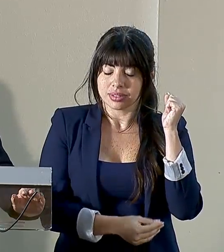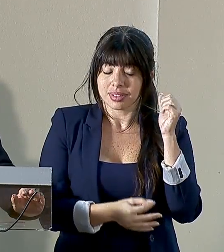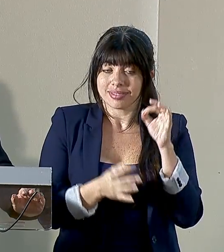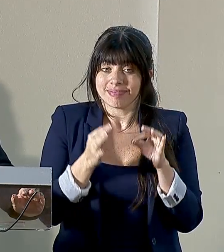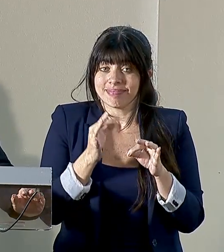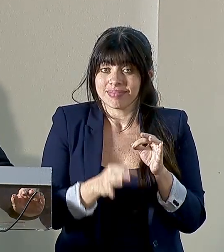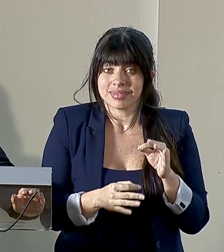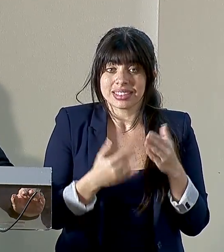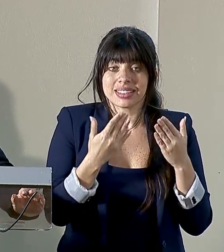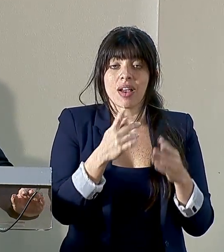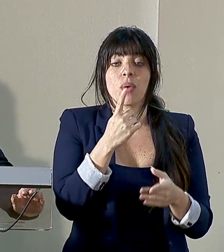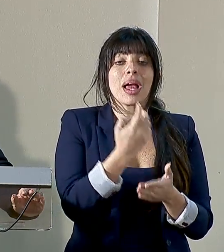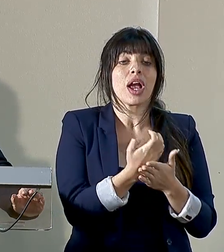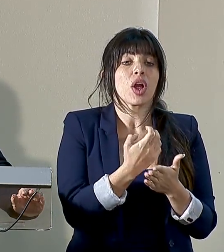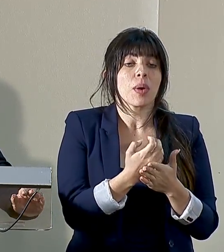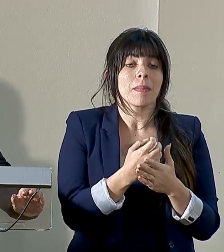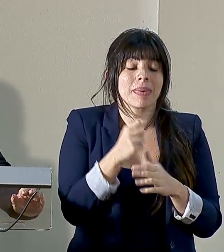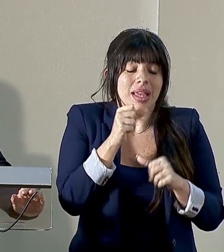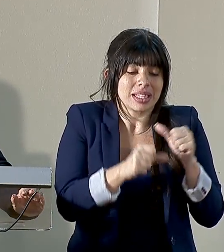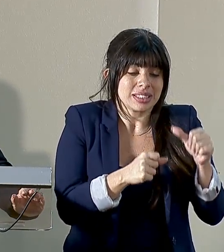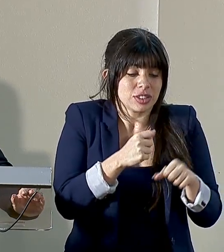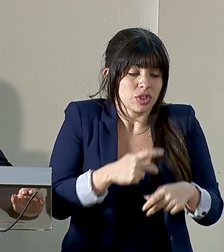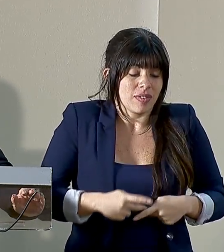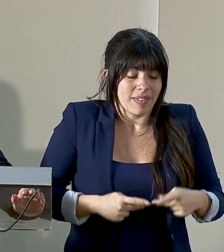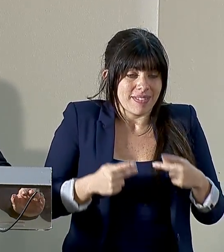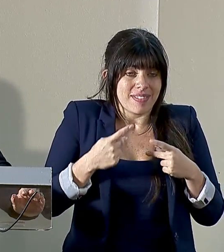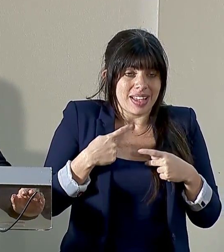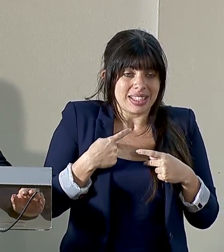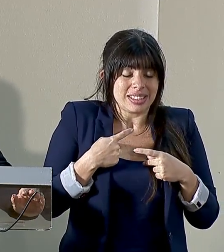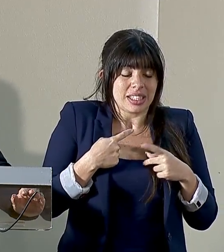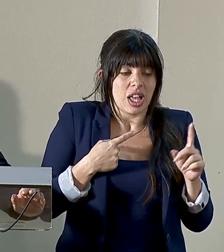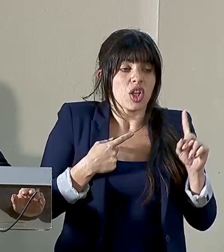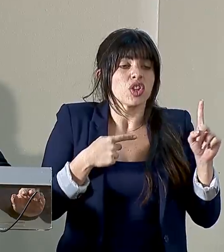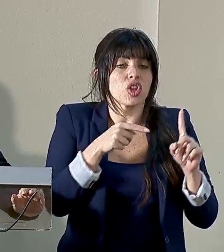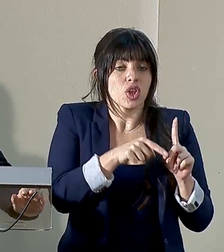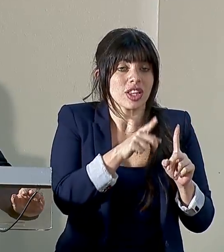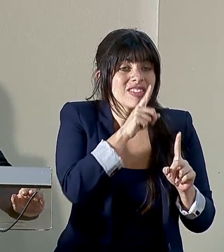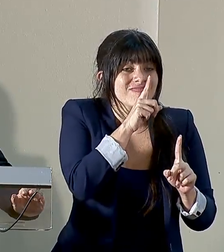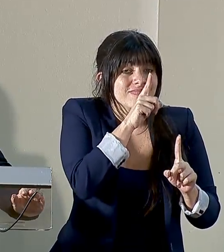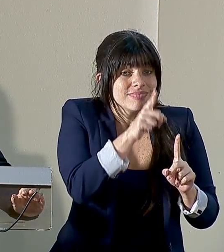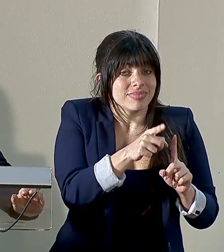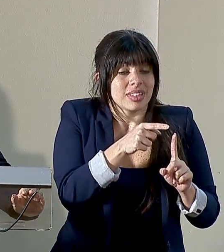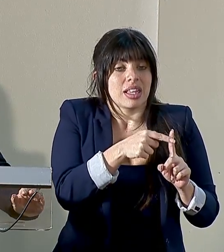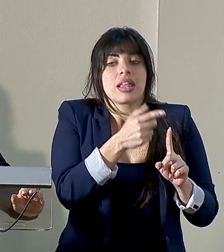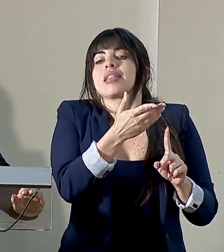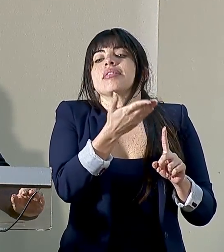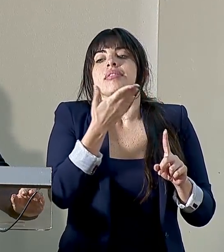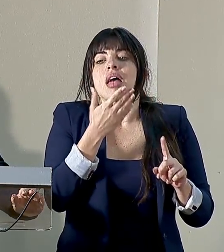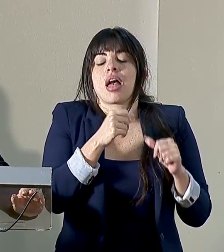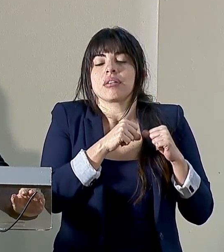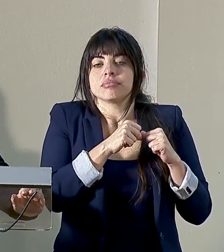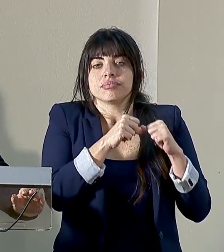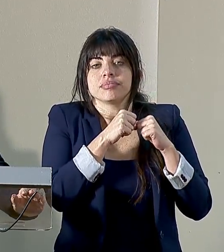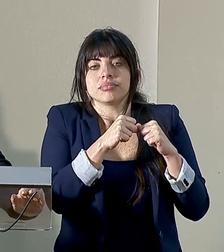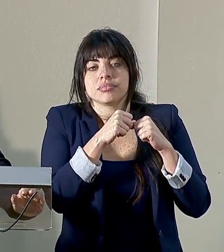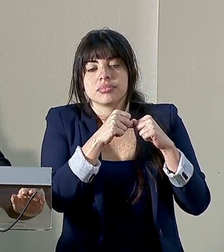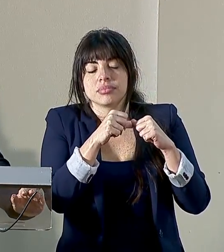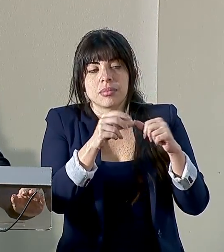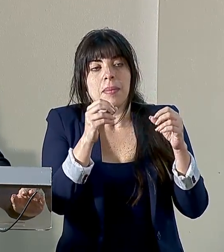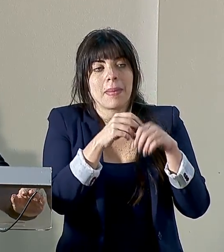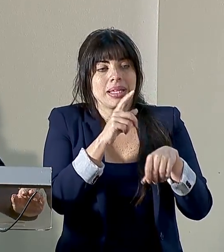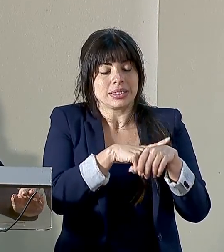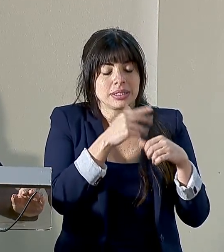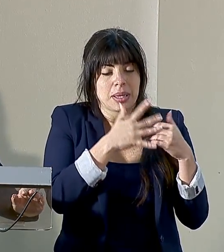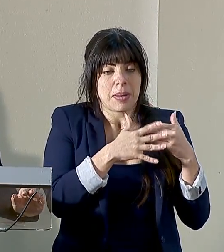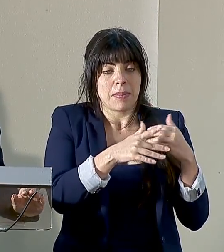nada más llevar a una economía de sobrevivencia en donde realmente lo que nos hace es perpetuarnos precisamente en